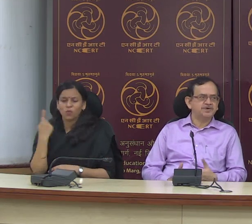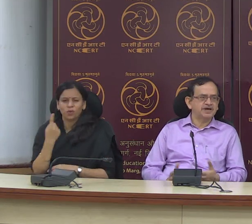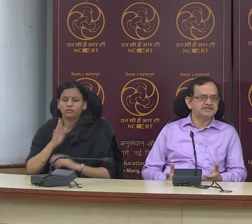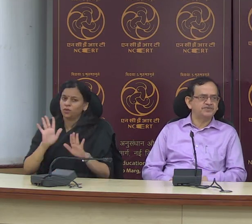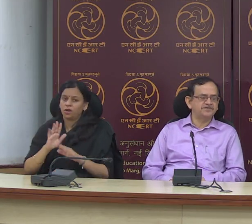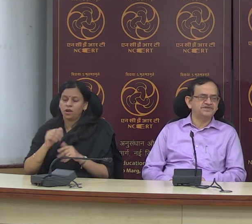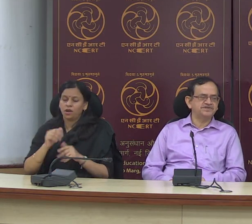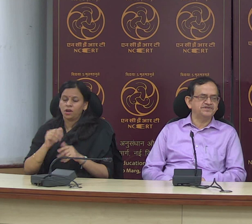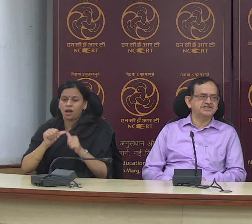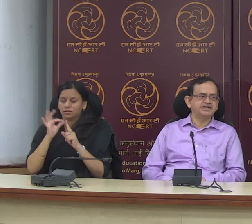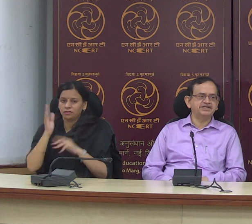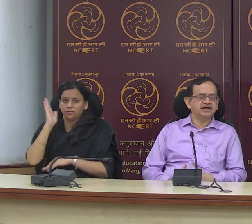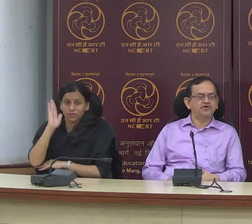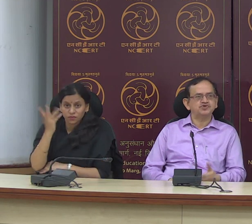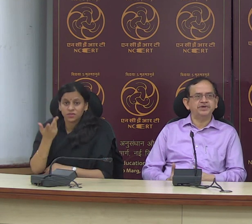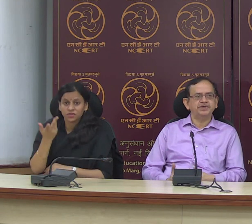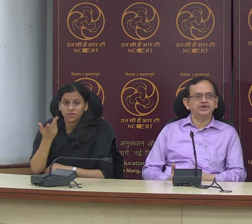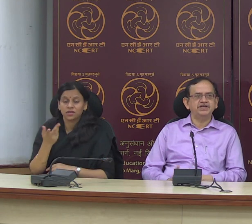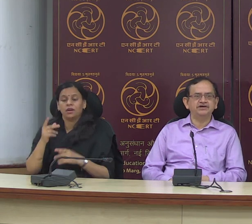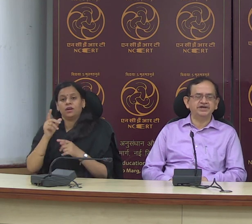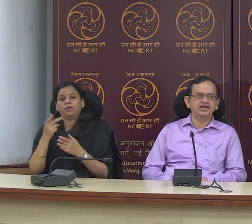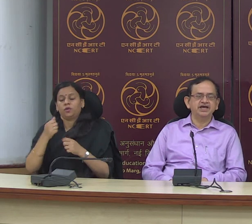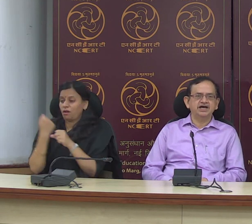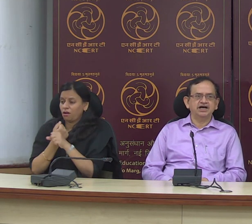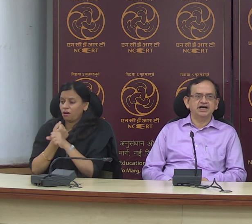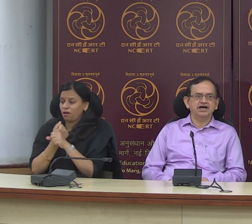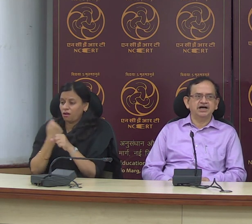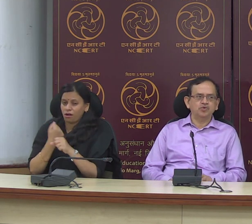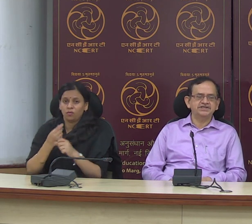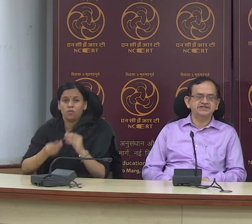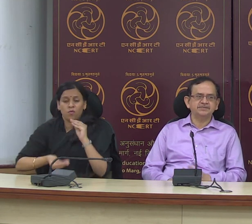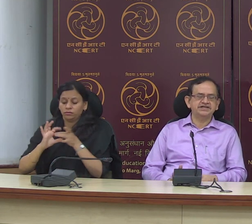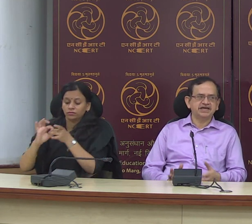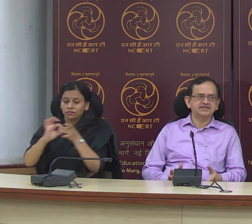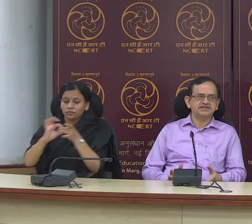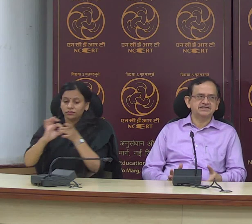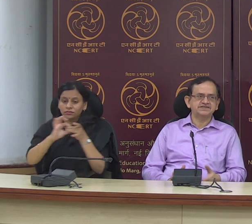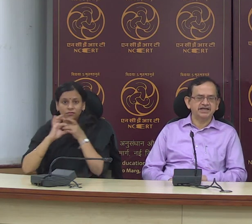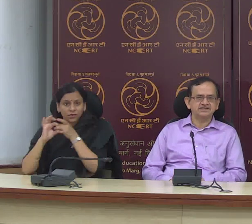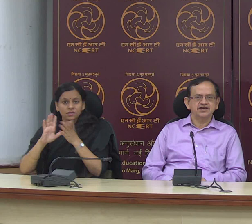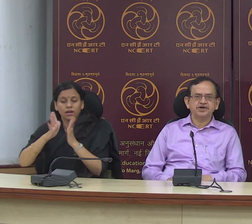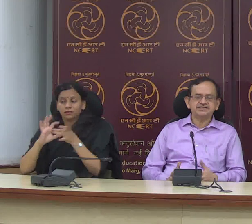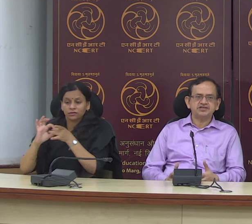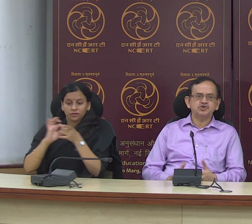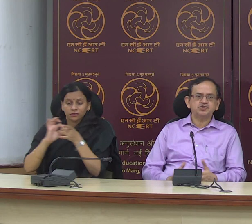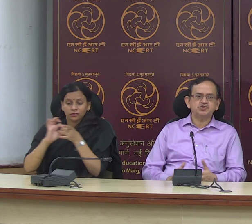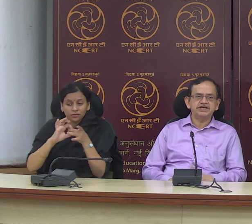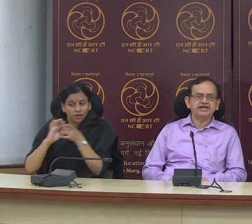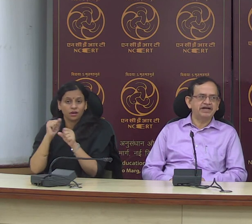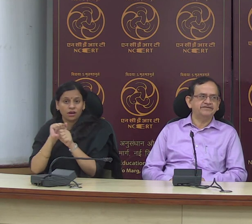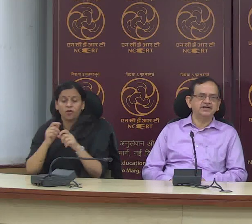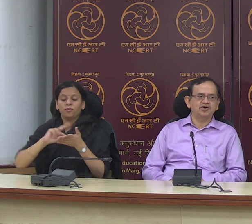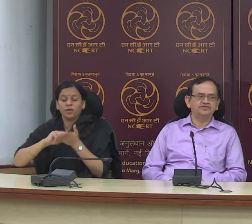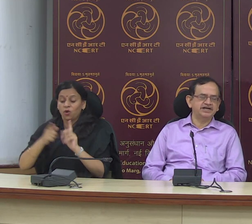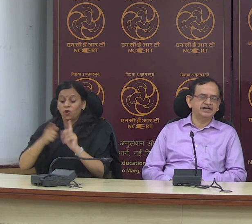हमारे जो assistant professors भी हैं, they have also been working along with these interpreters and signers. So it is actually a